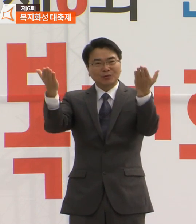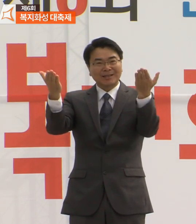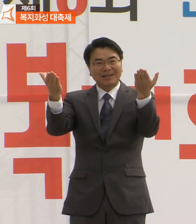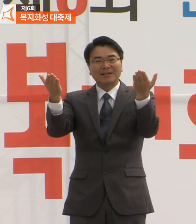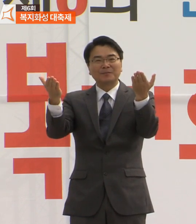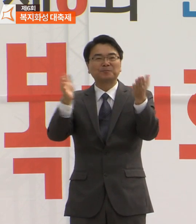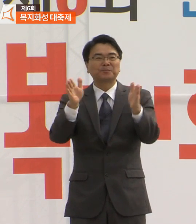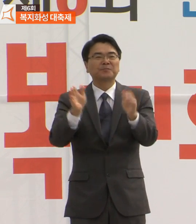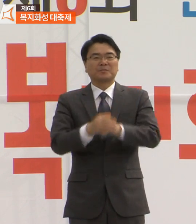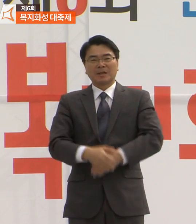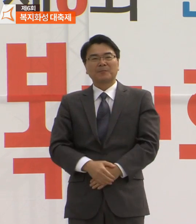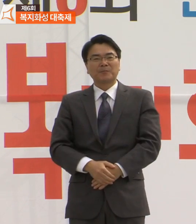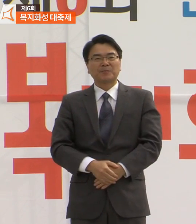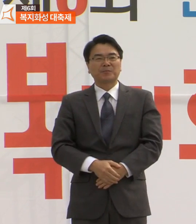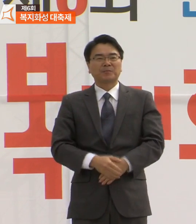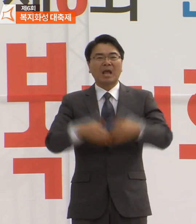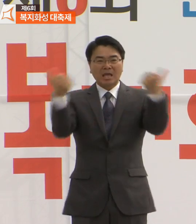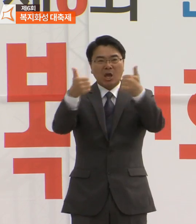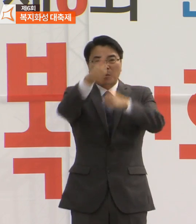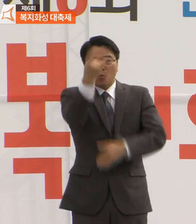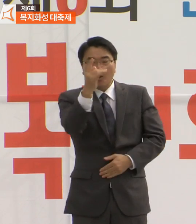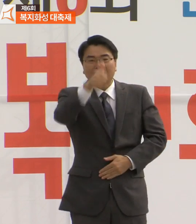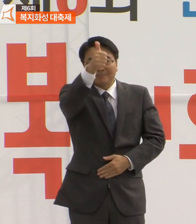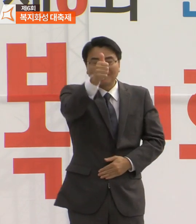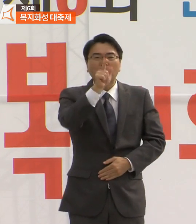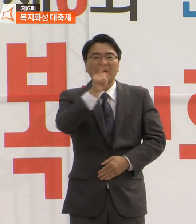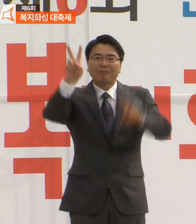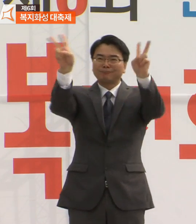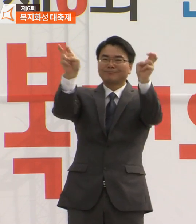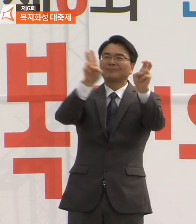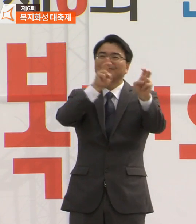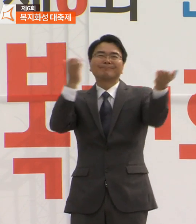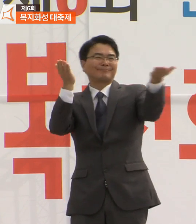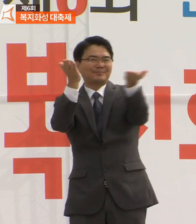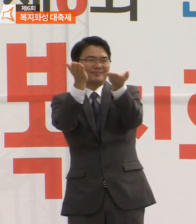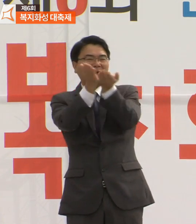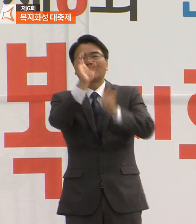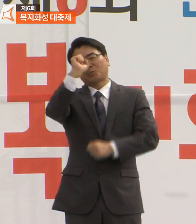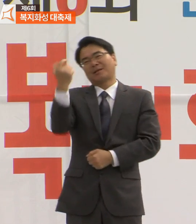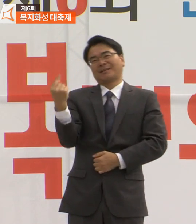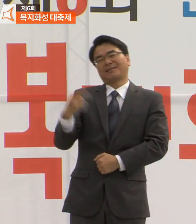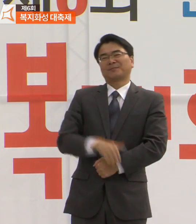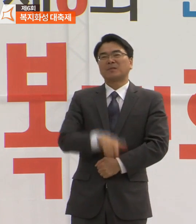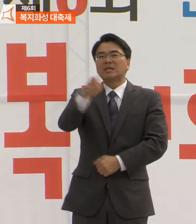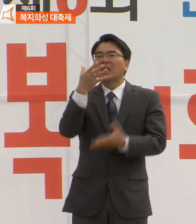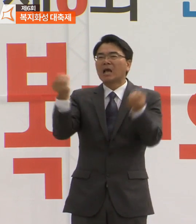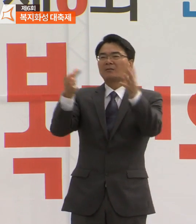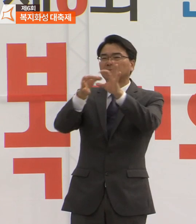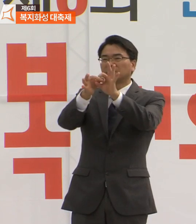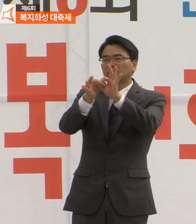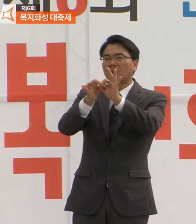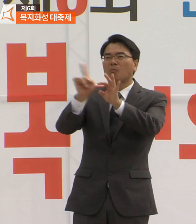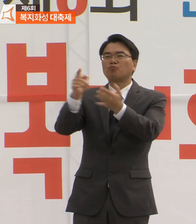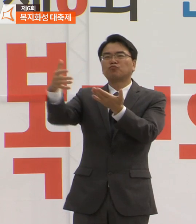이명식 회장님 말씀하셨는데 너무나 어울리는 컨셉이었던 것 같습니다. 그런데 이런 행사를 통해서 우리가